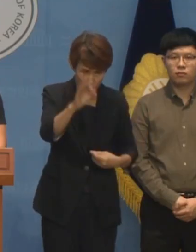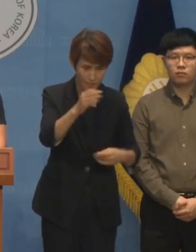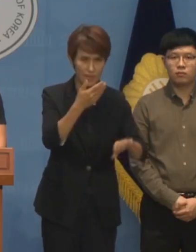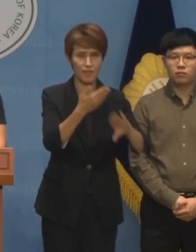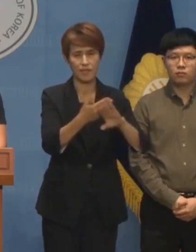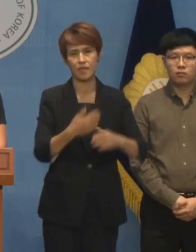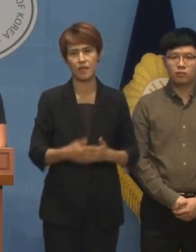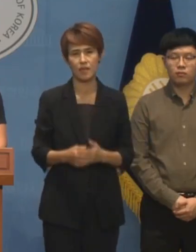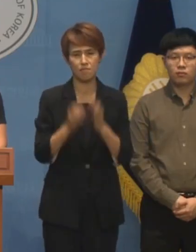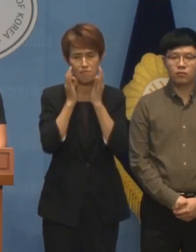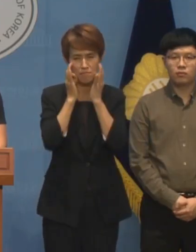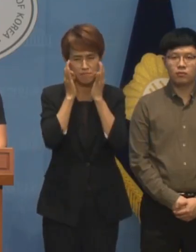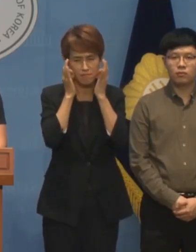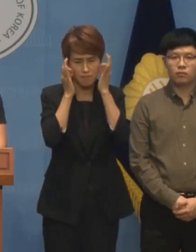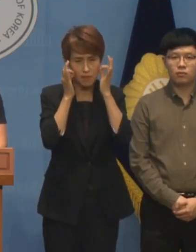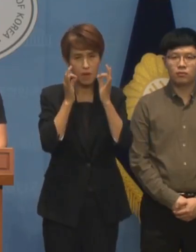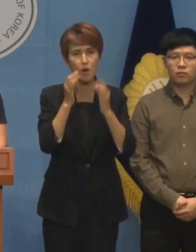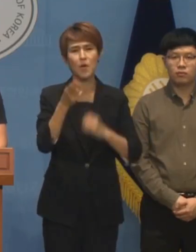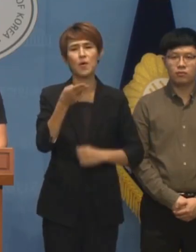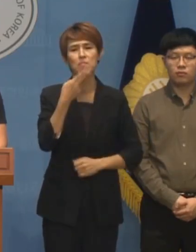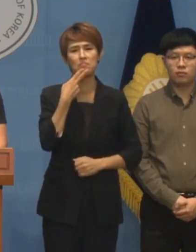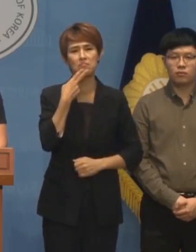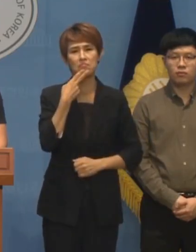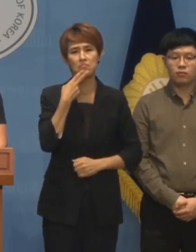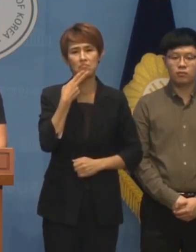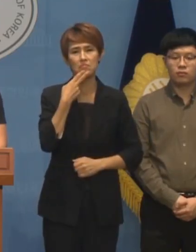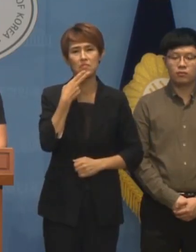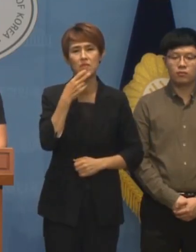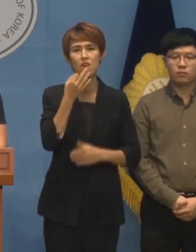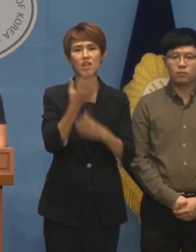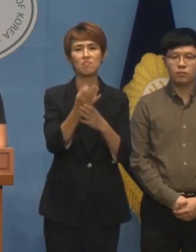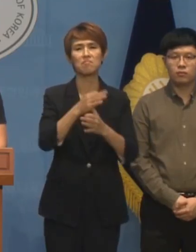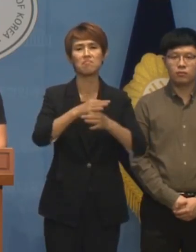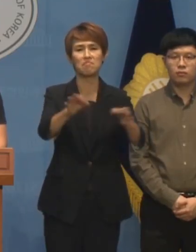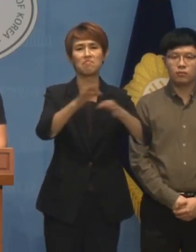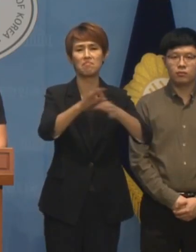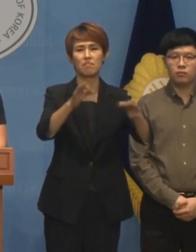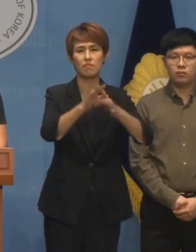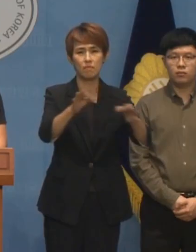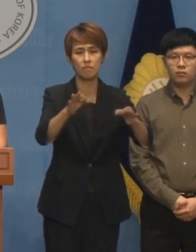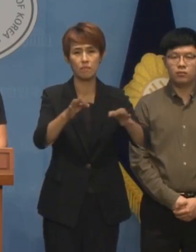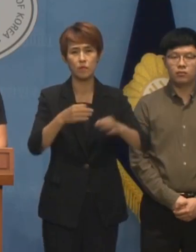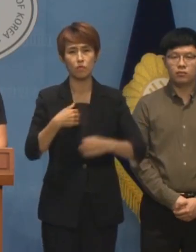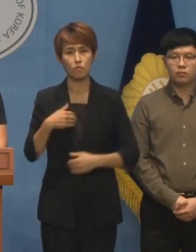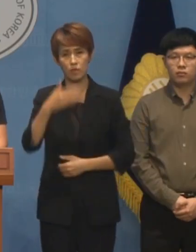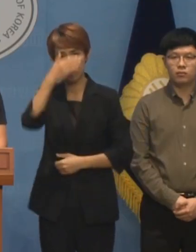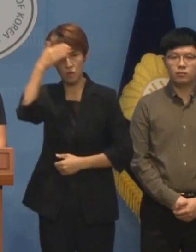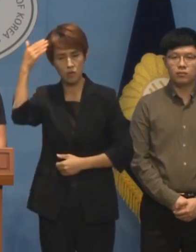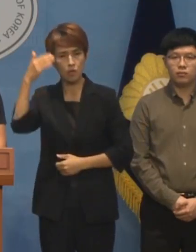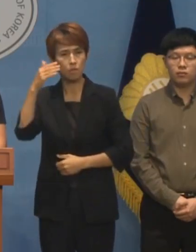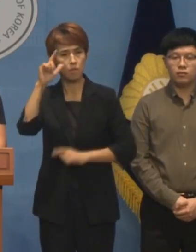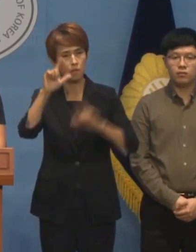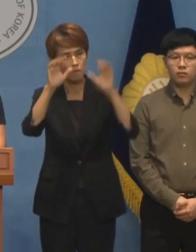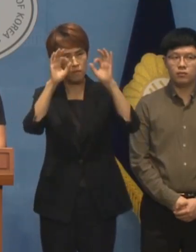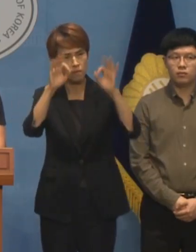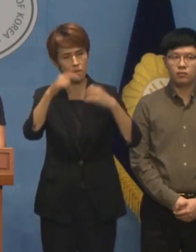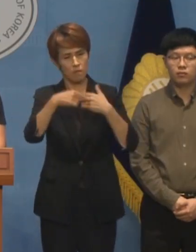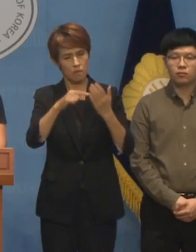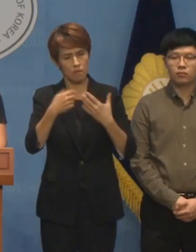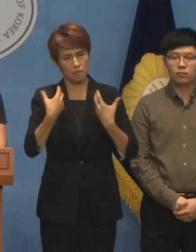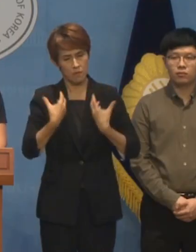최소한의 성의와 노력도 보이지 않은 투박한 현금 살포 정책에 저희 미래세대는 허탈한 마음을 감출 수